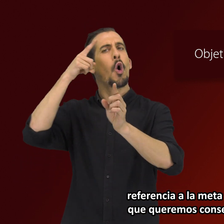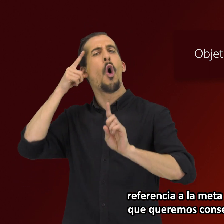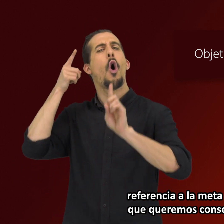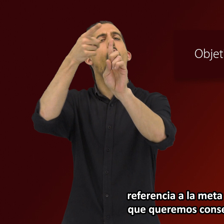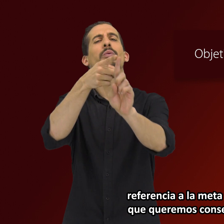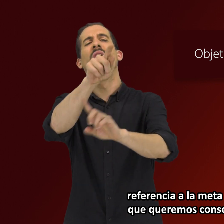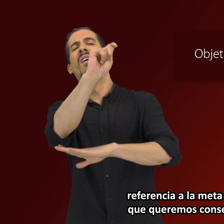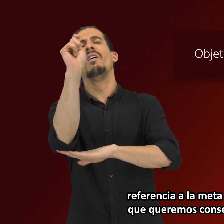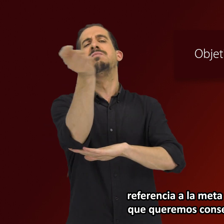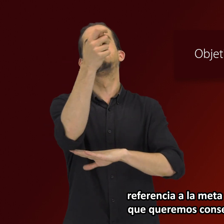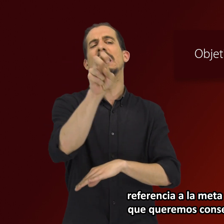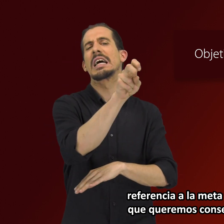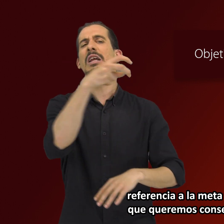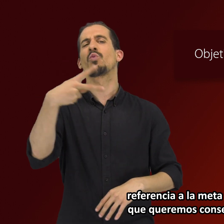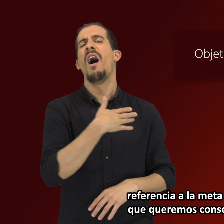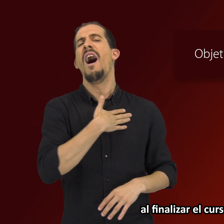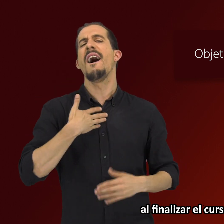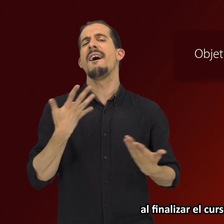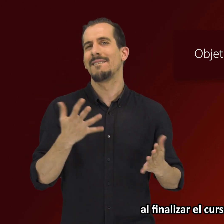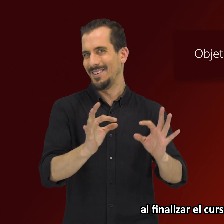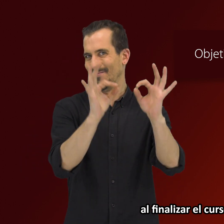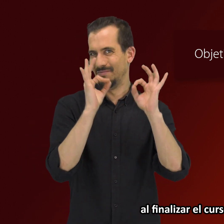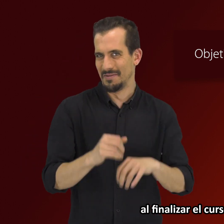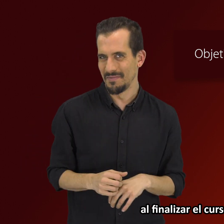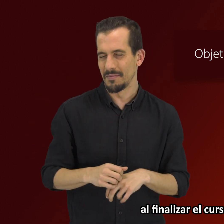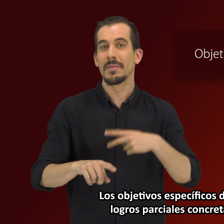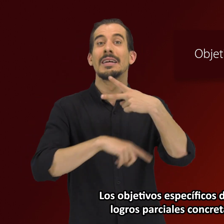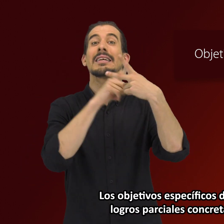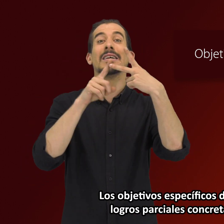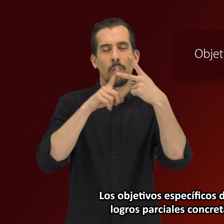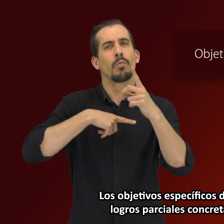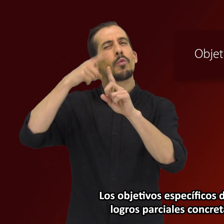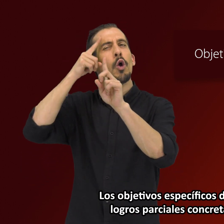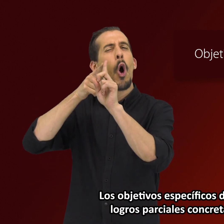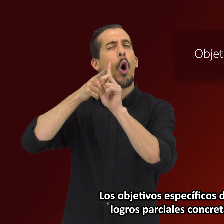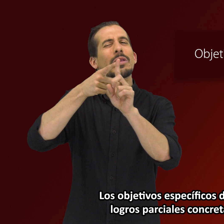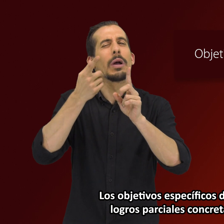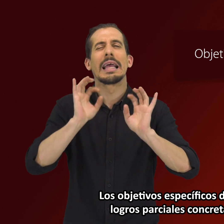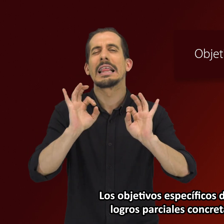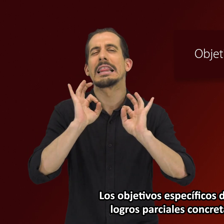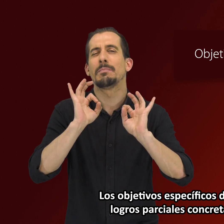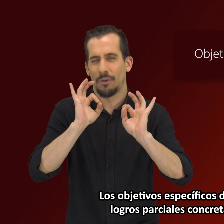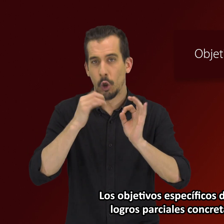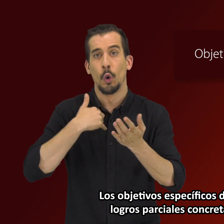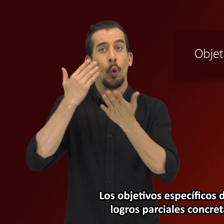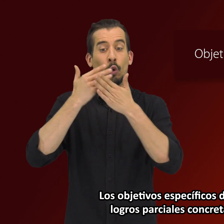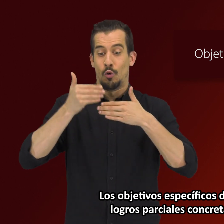referencia a la meta final que queremos conseguir al finalizar el curso. Los objetivos específicos delimitarán